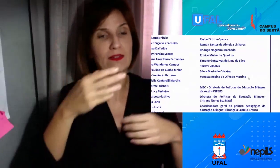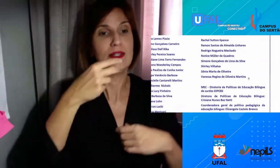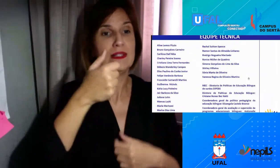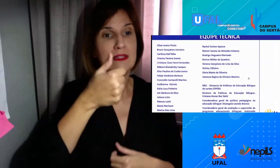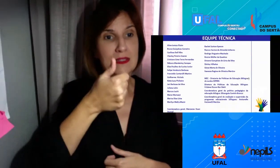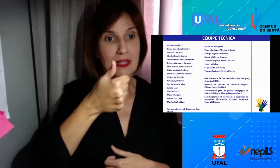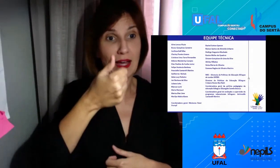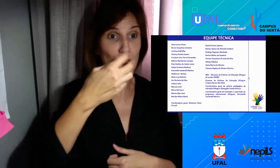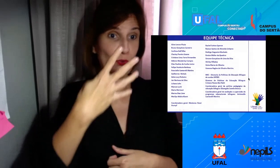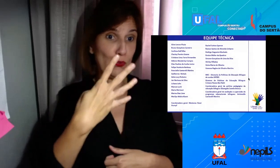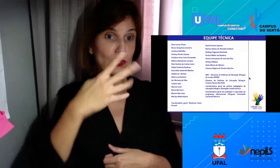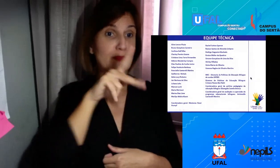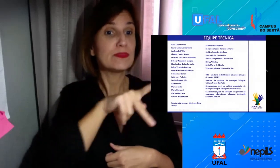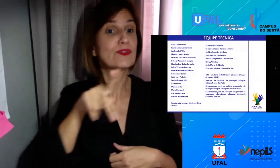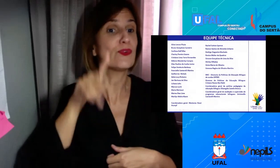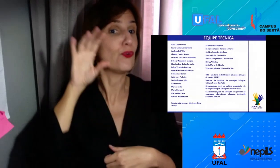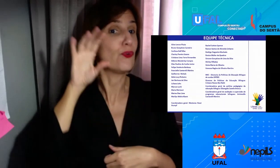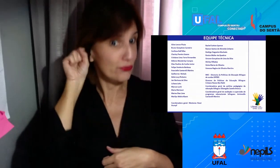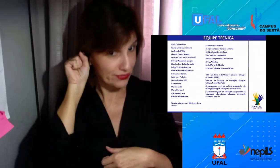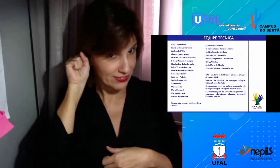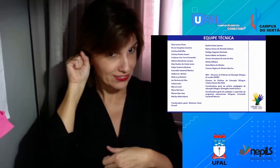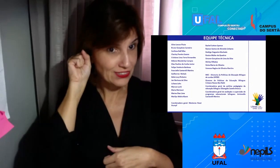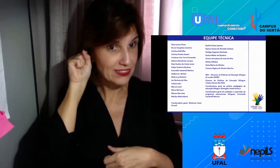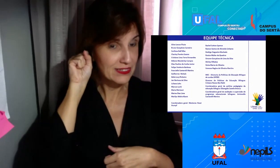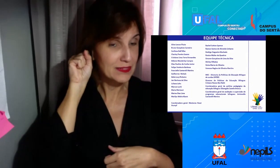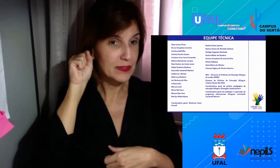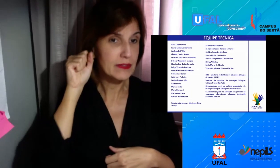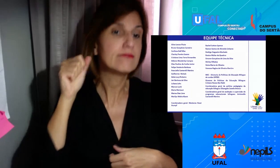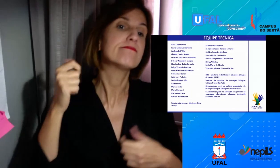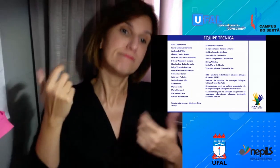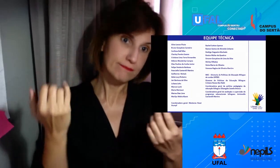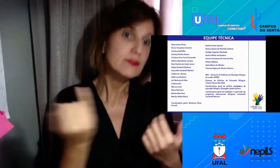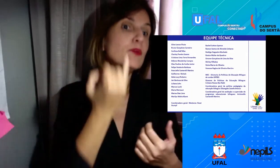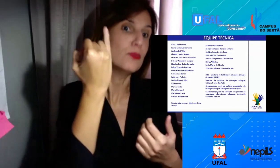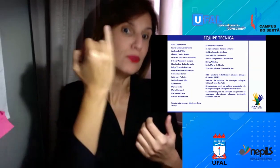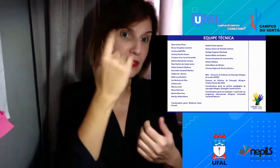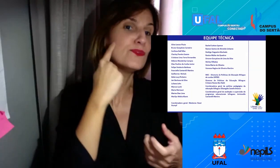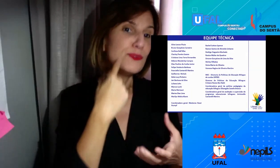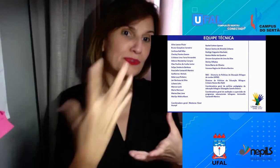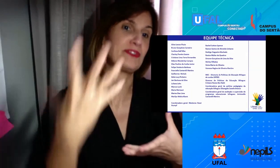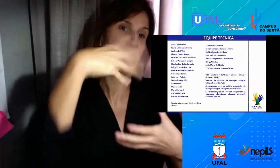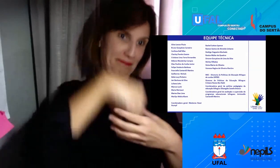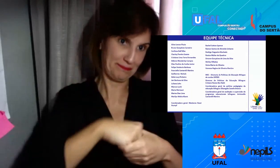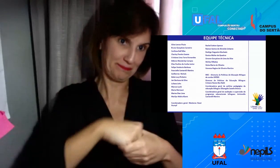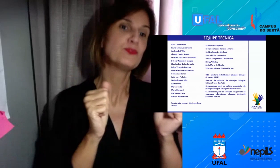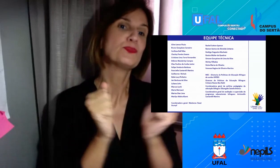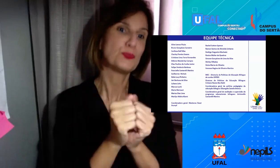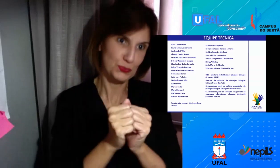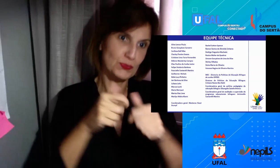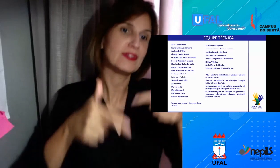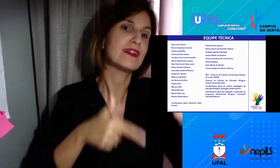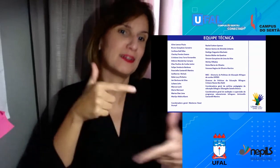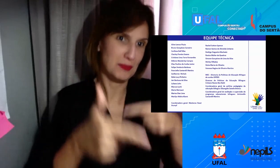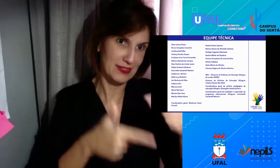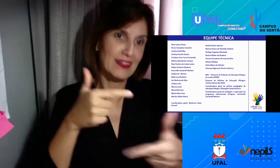professores surdos, 14 professores ouvintes, 13 professores surdos,